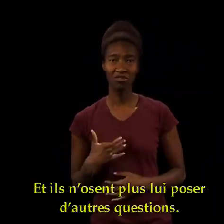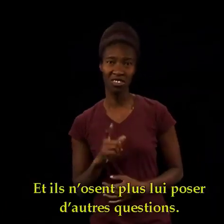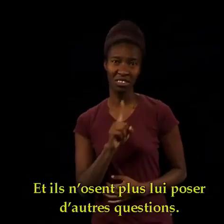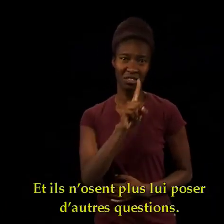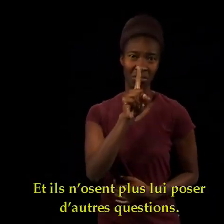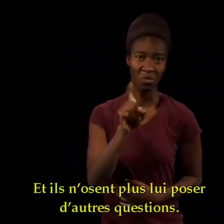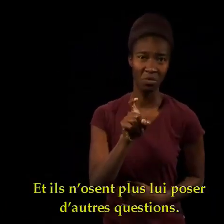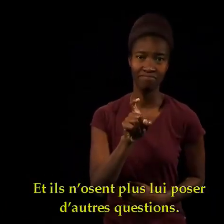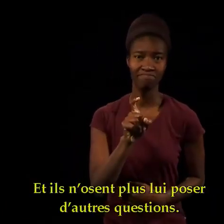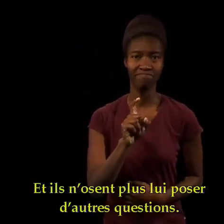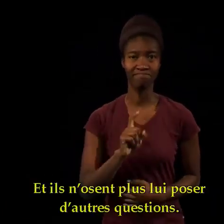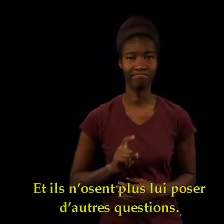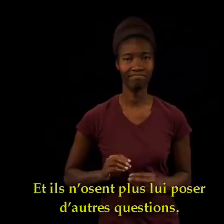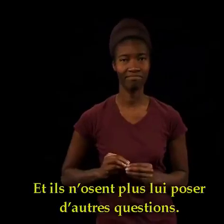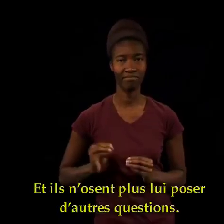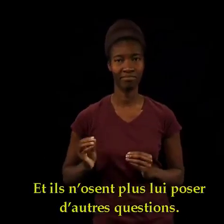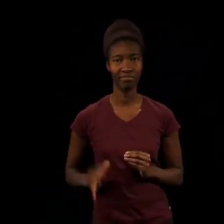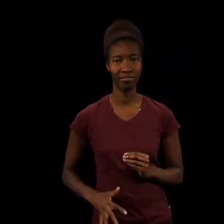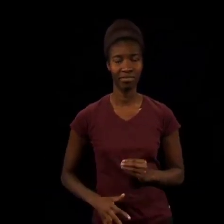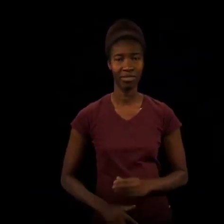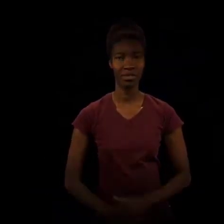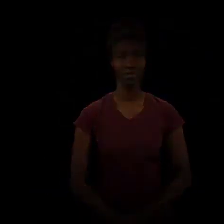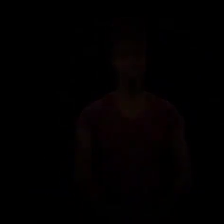Et ils n'osent plus lui poser d'autres questions.